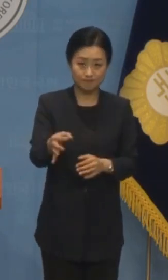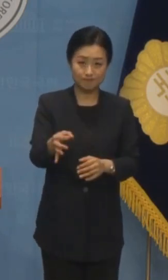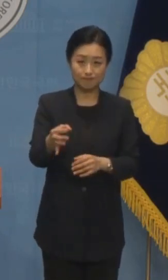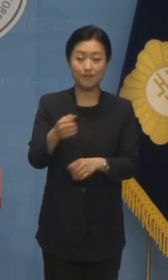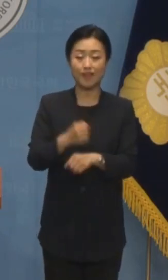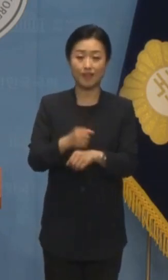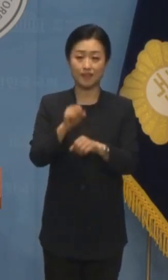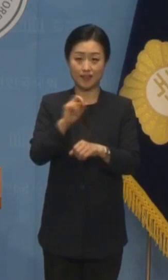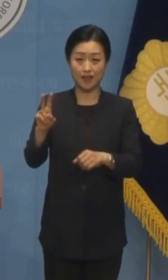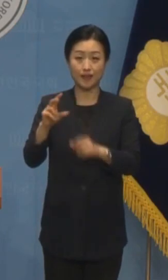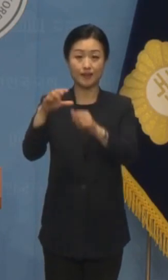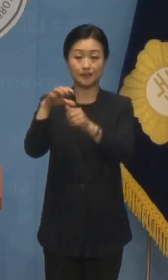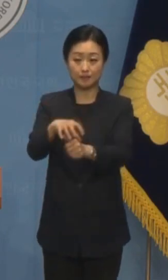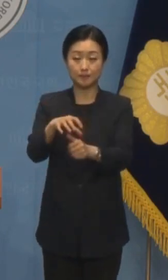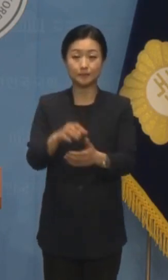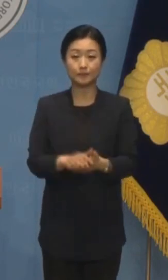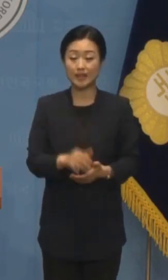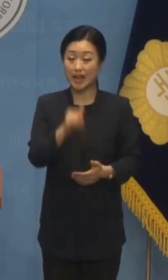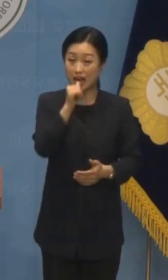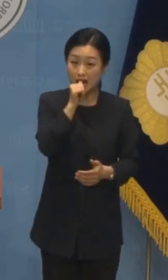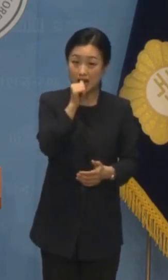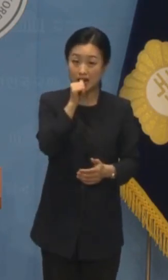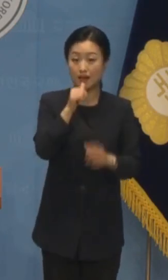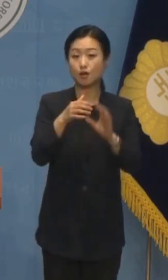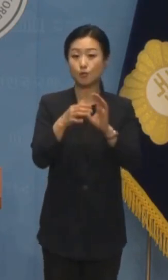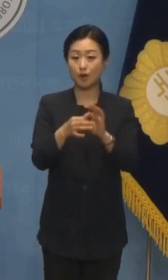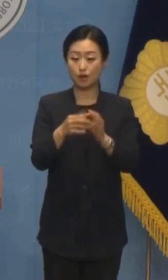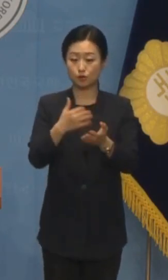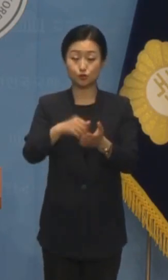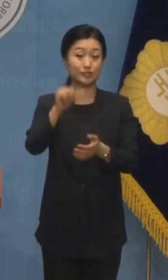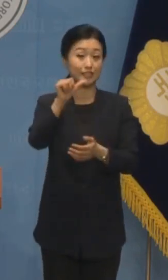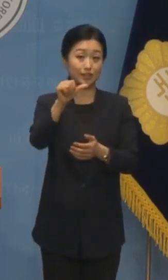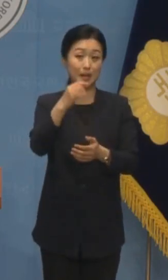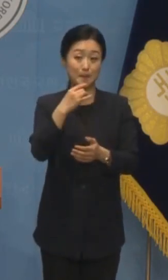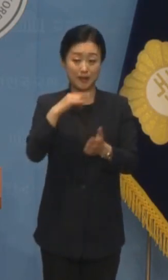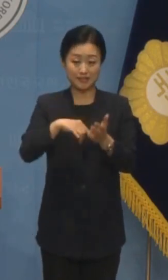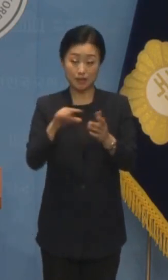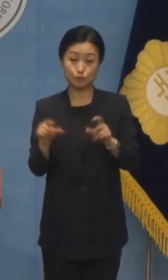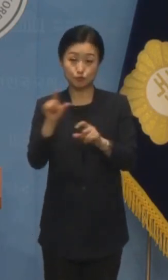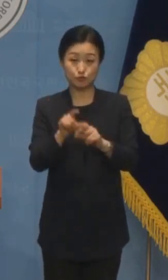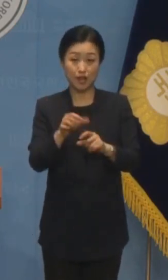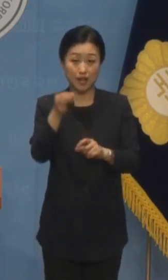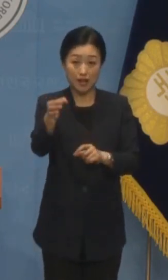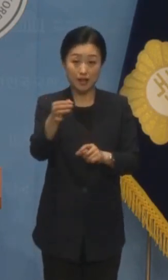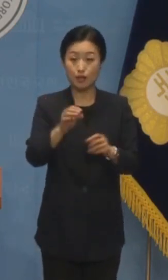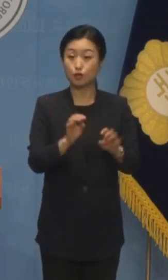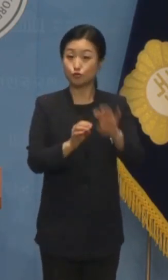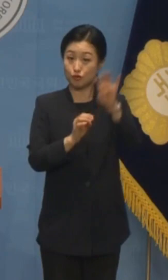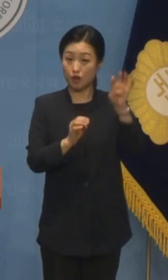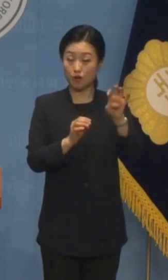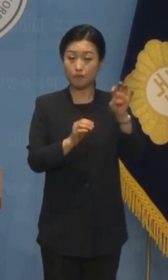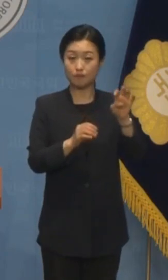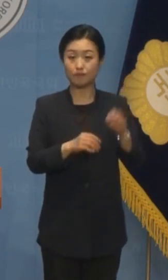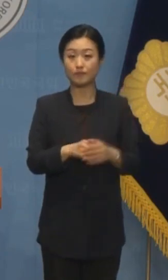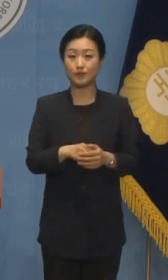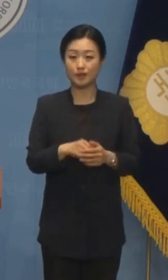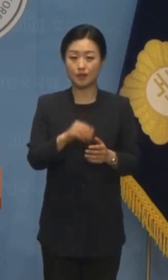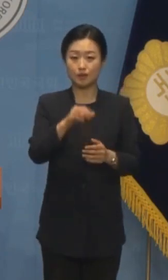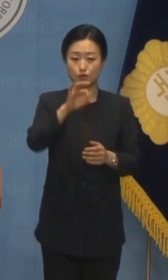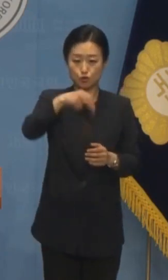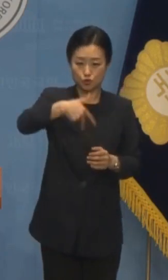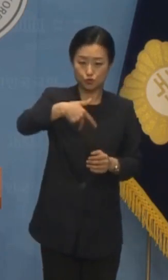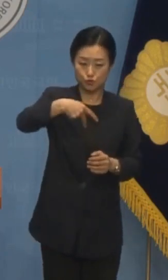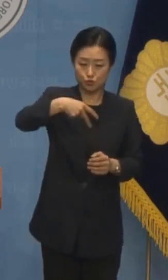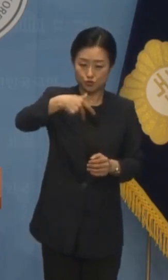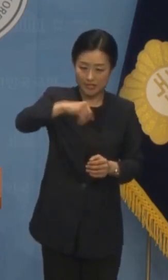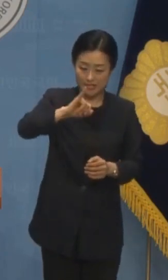제도입니다. 당초에 철강과 알루미늄 등 5개 품목에만 적용하기로 했지만 유럽의회는 유기화학과 폴리머,